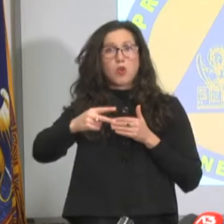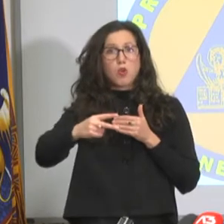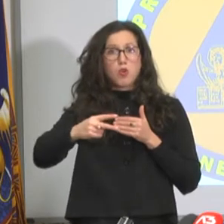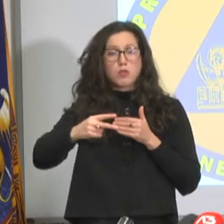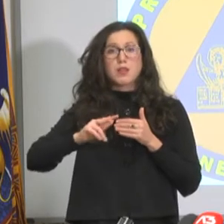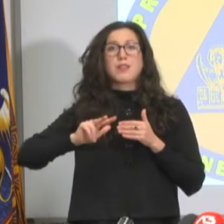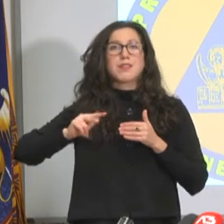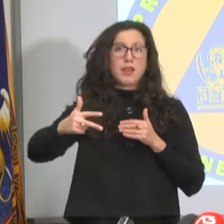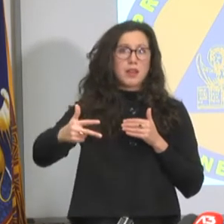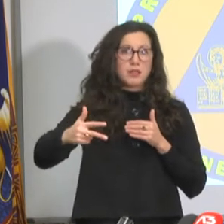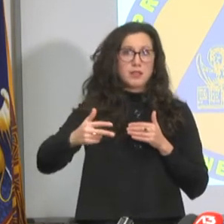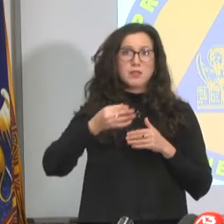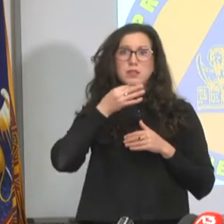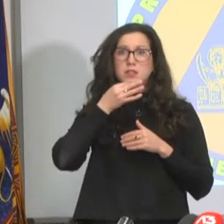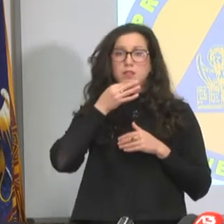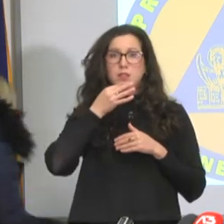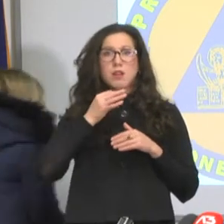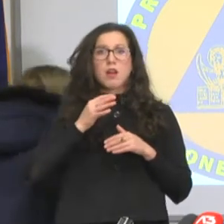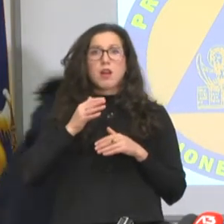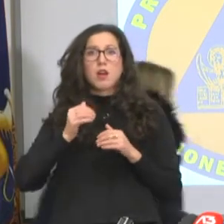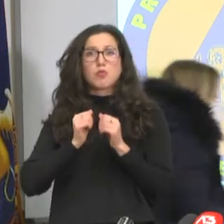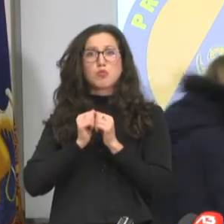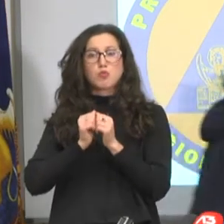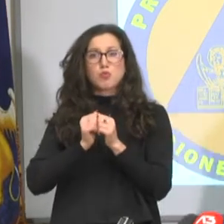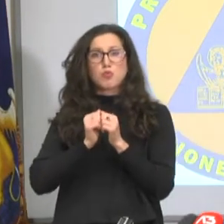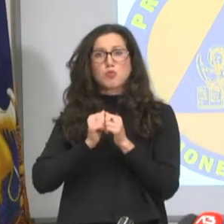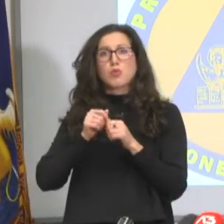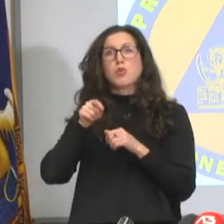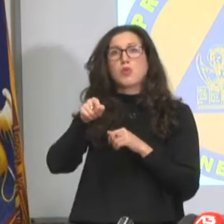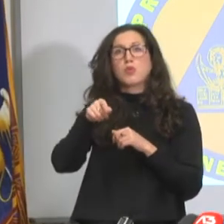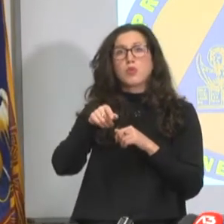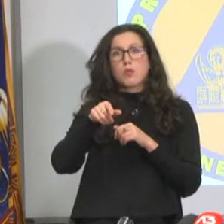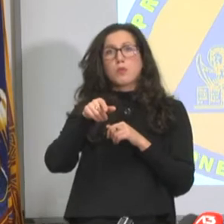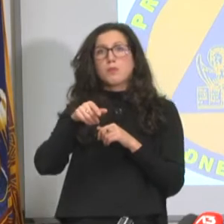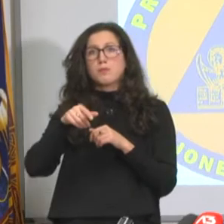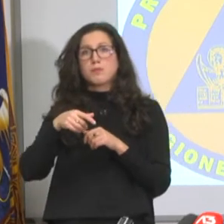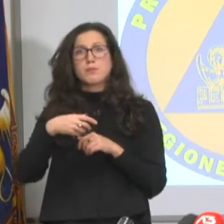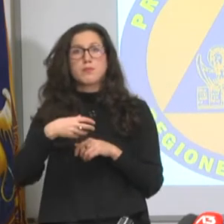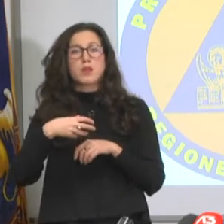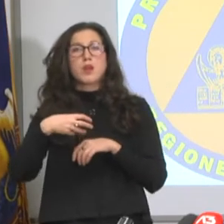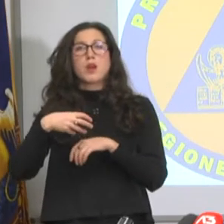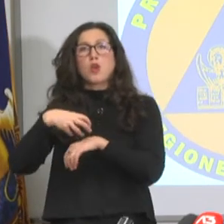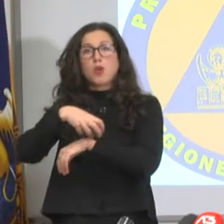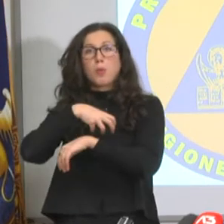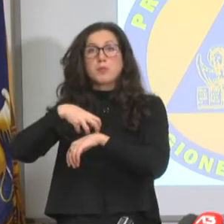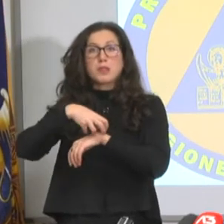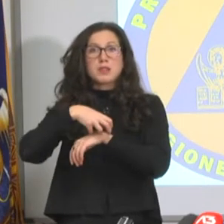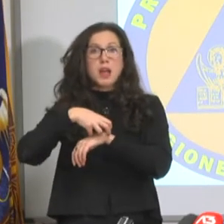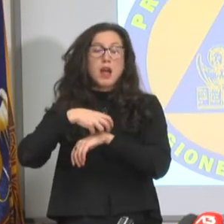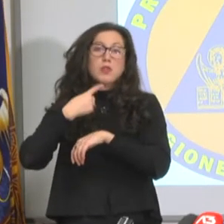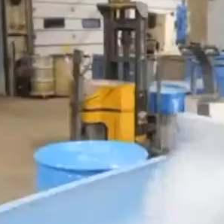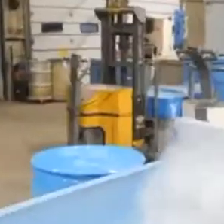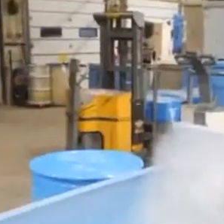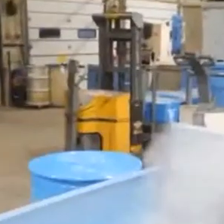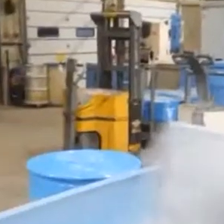le indicazioni sono che per giugno il commissario pensa di aver completato la vaccinazione complessiva sempre su base